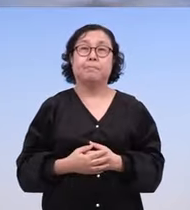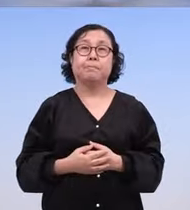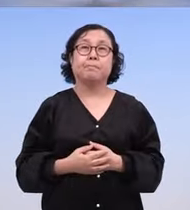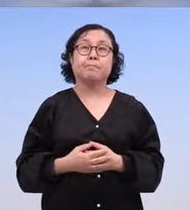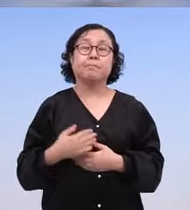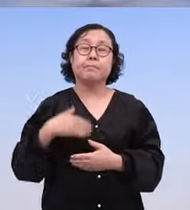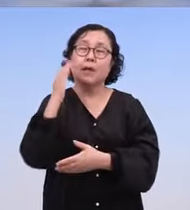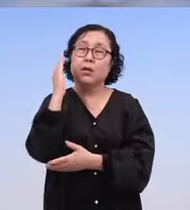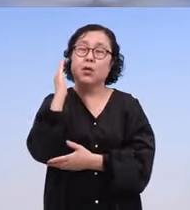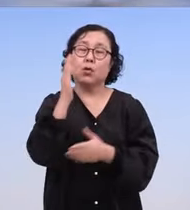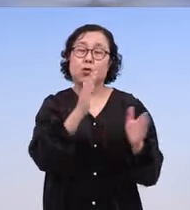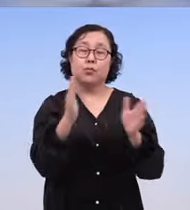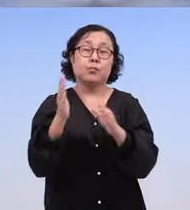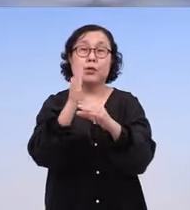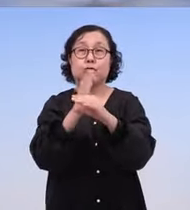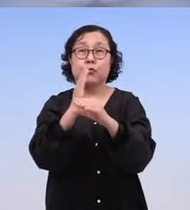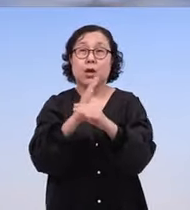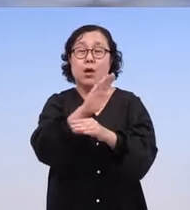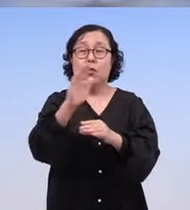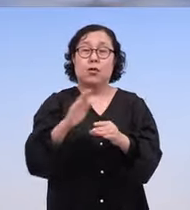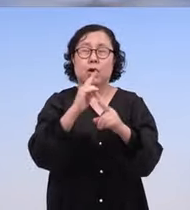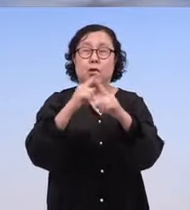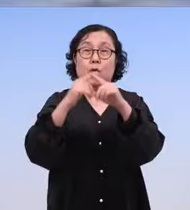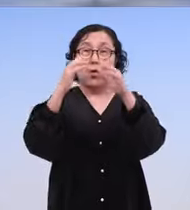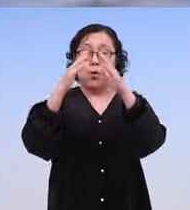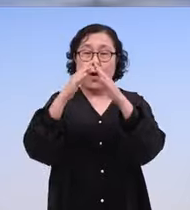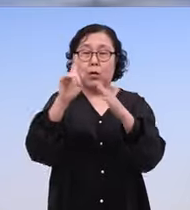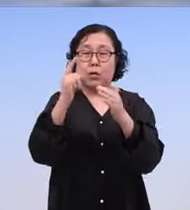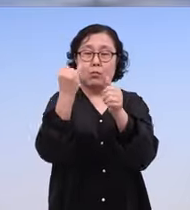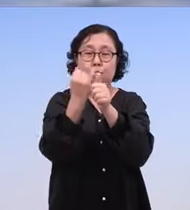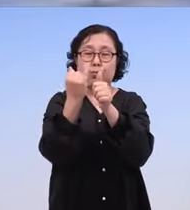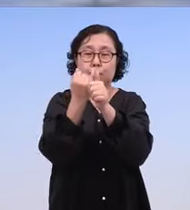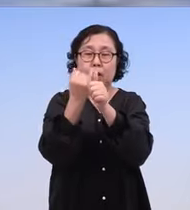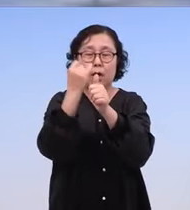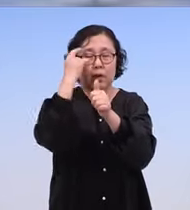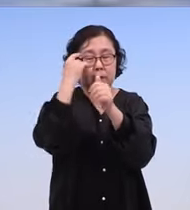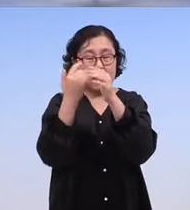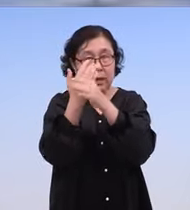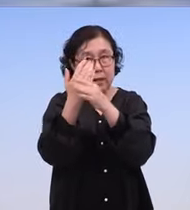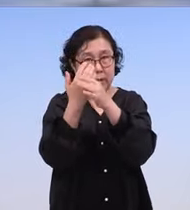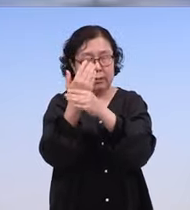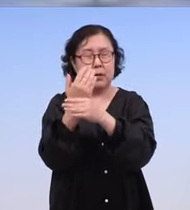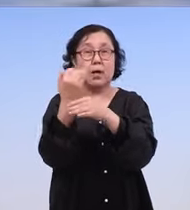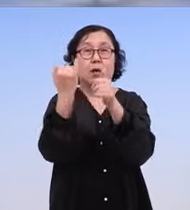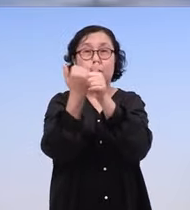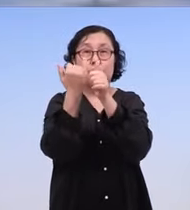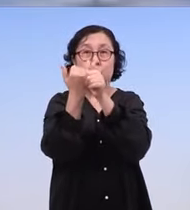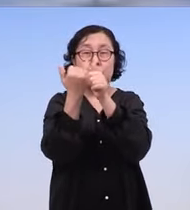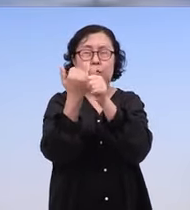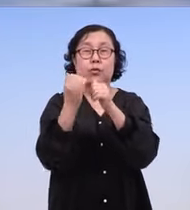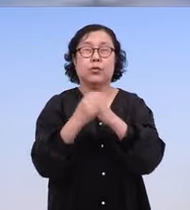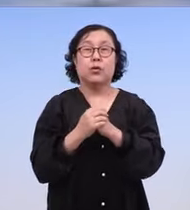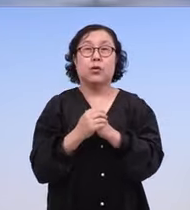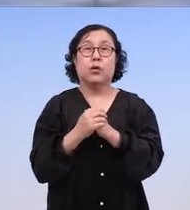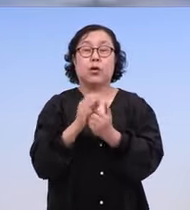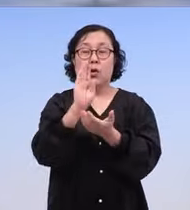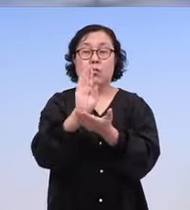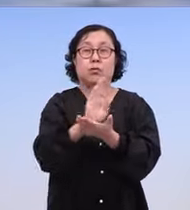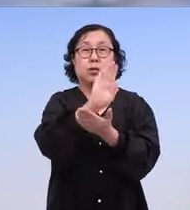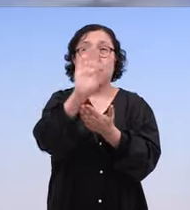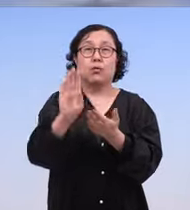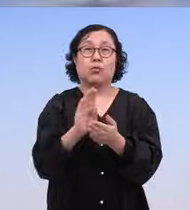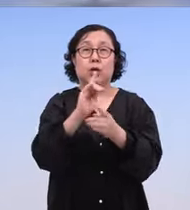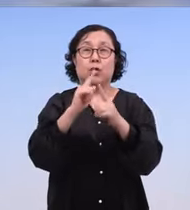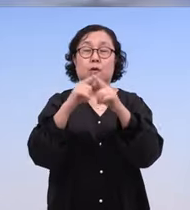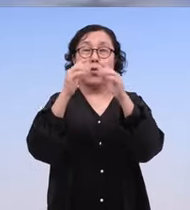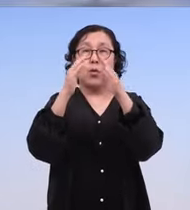제가 이 설교를 준비하다가요, 우리 교회 어느 부부가 불쑥 떠오른 겁니다. 이 부부는 정말 이 분당